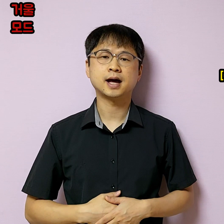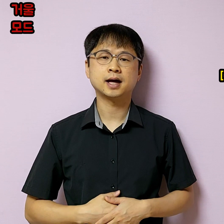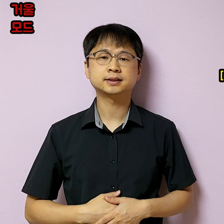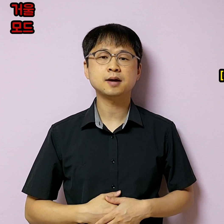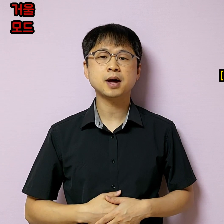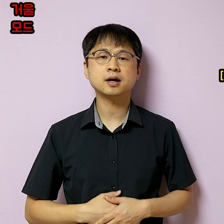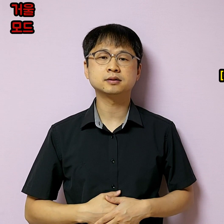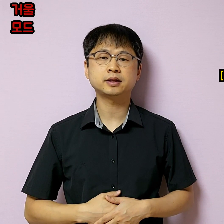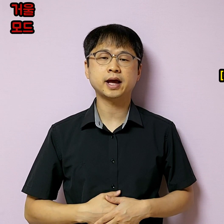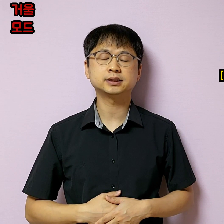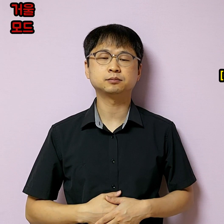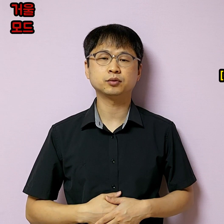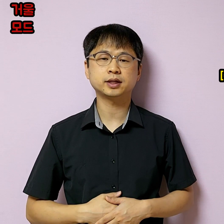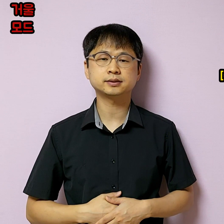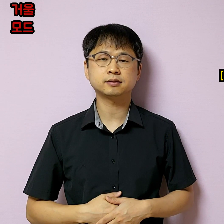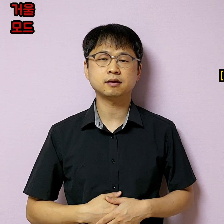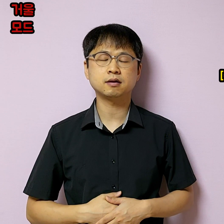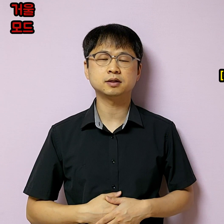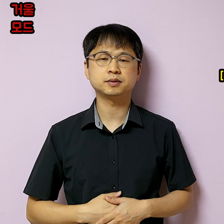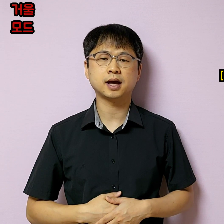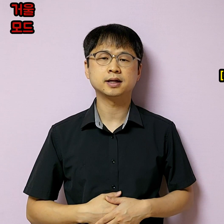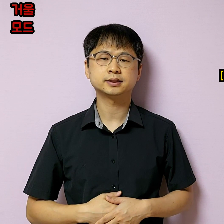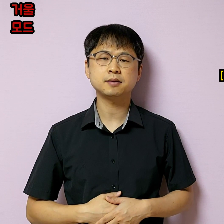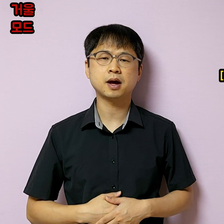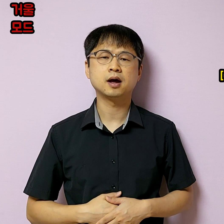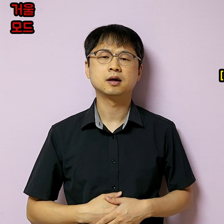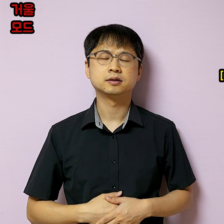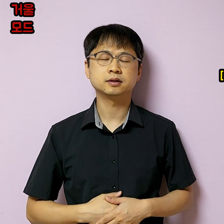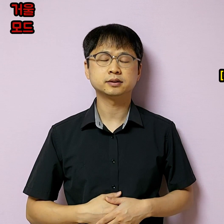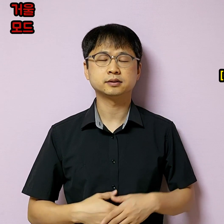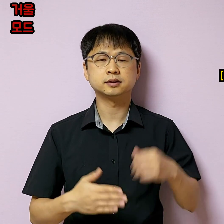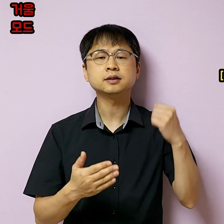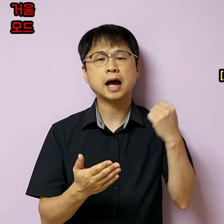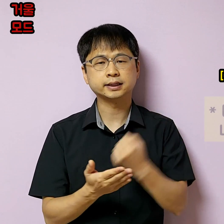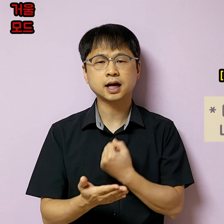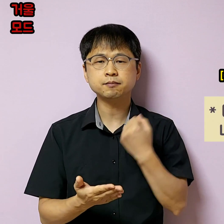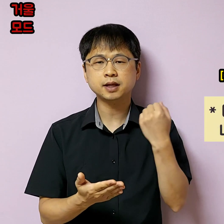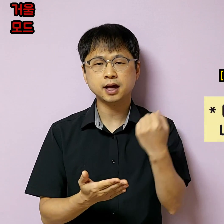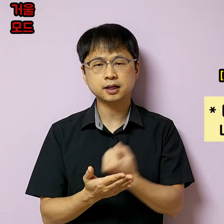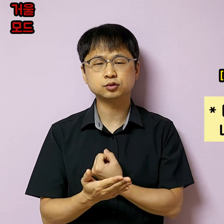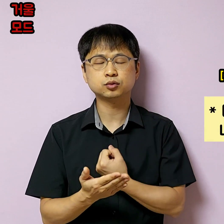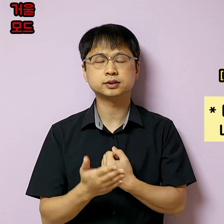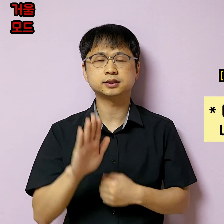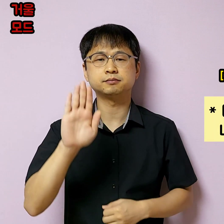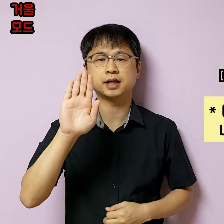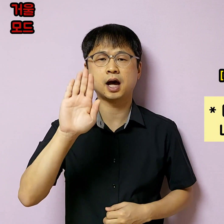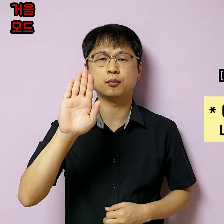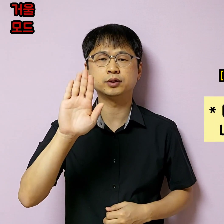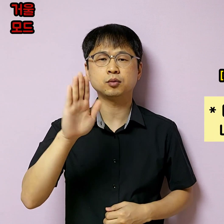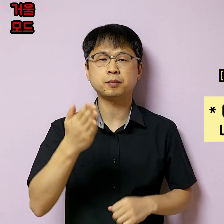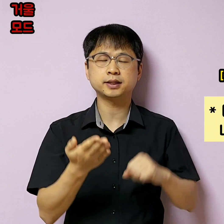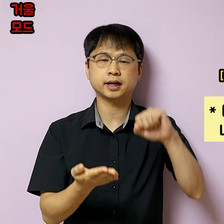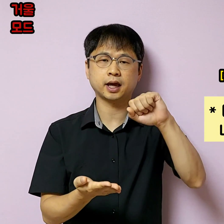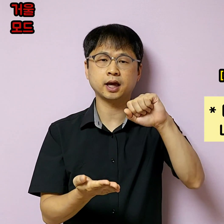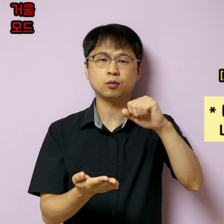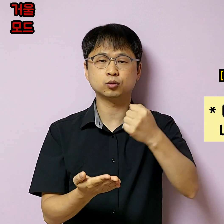가사 차마 그때 하지 못했었던 입니다. 차마 여기서는 안타깝다라는 수어를 썼습니다. 왼손바닥에